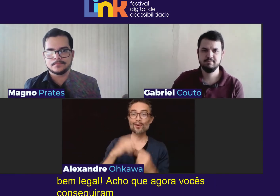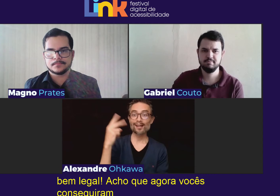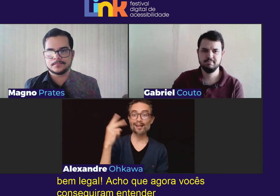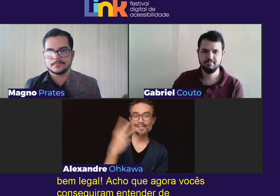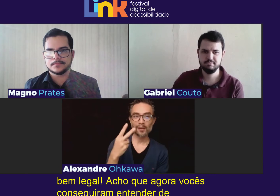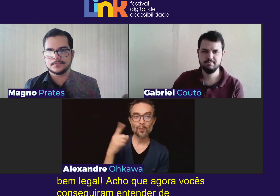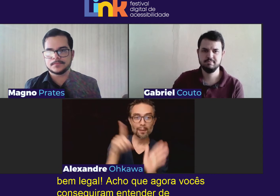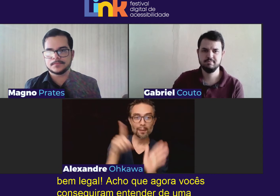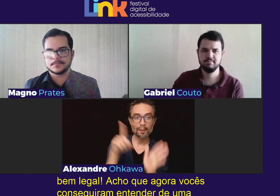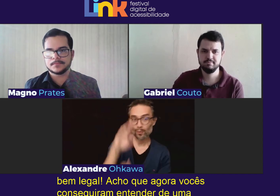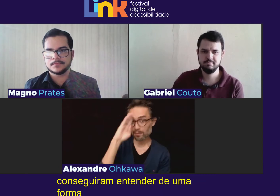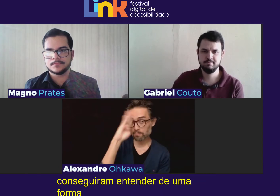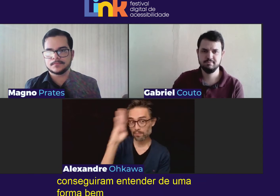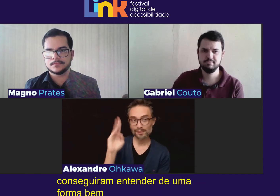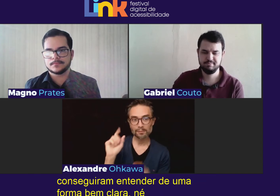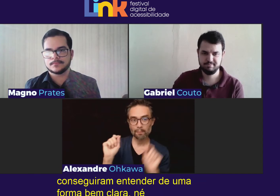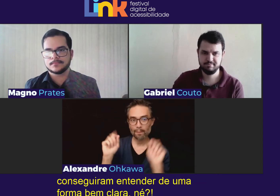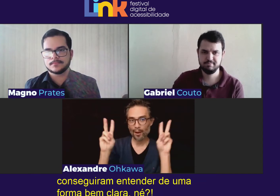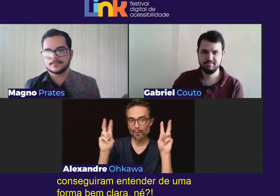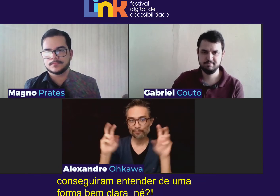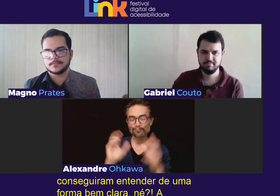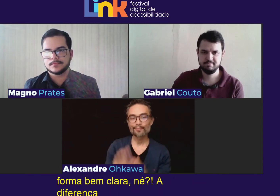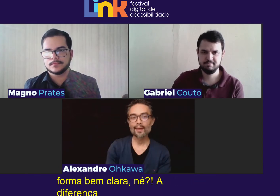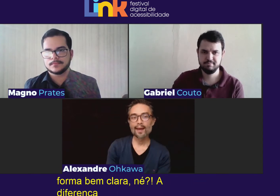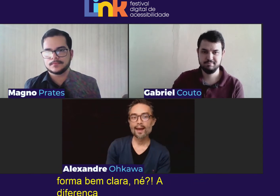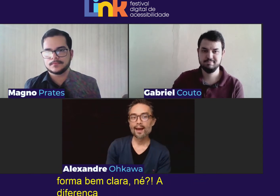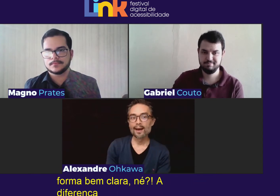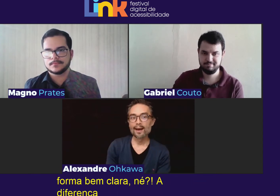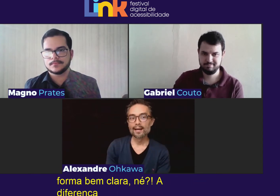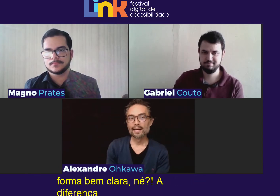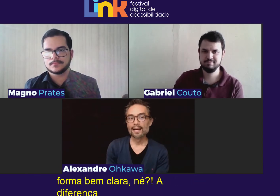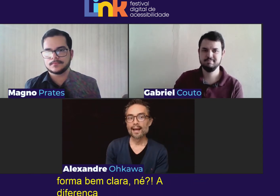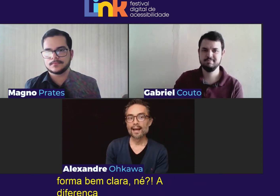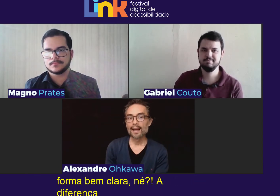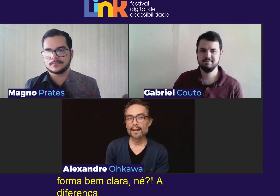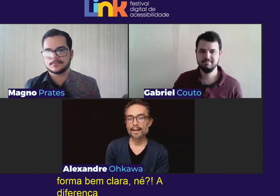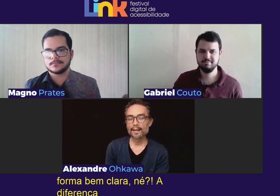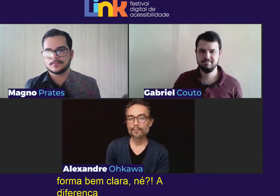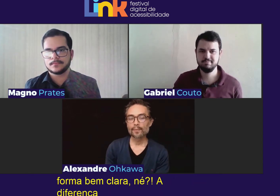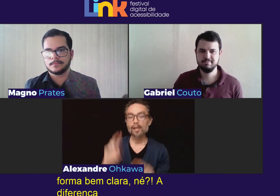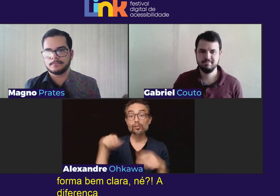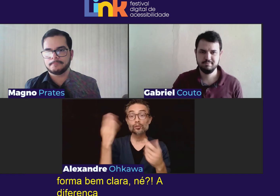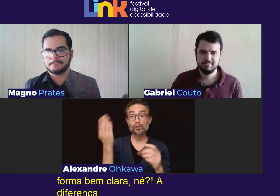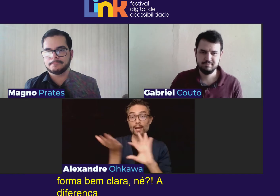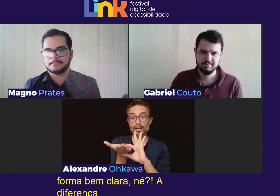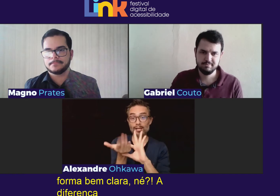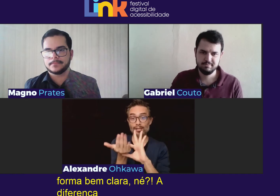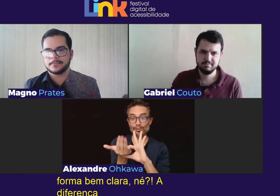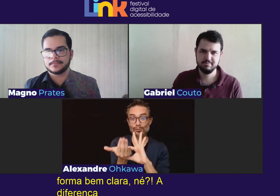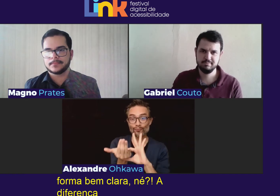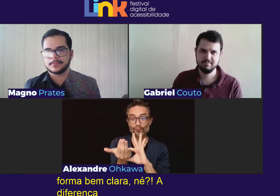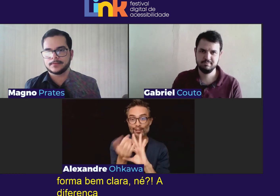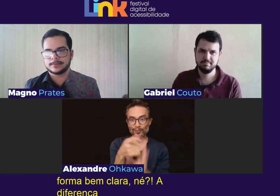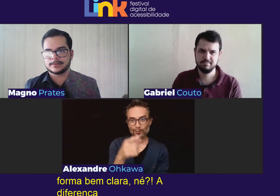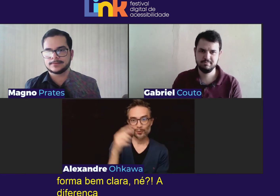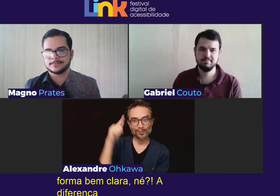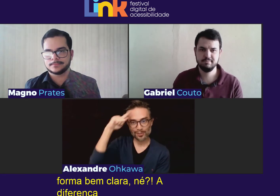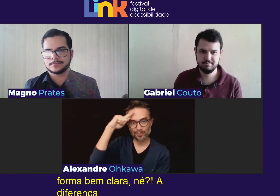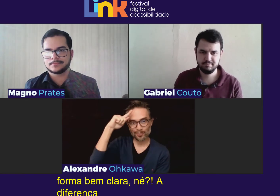ambas. Então, agora vamos falar sobre uma outra pergunta.